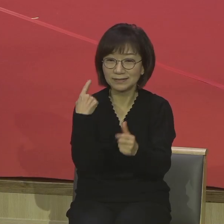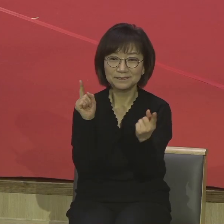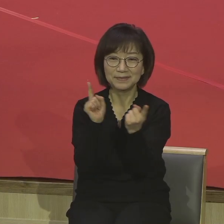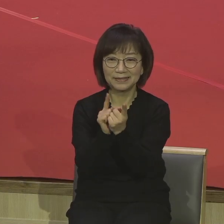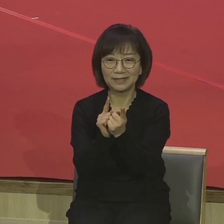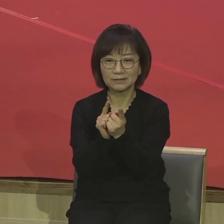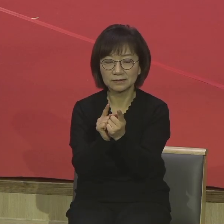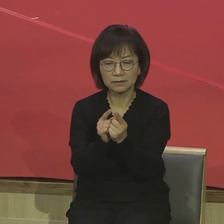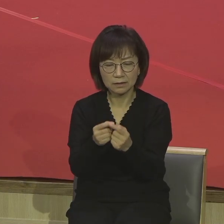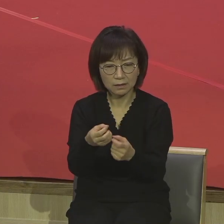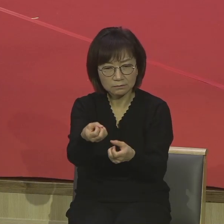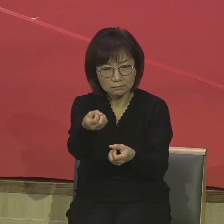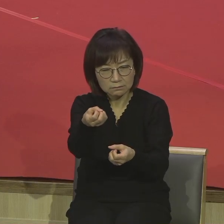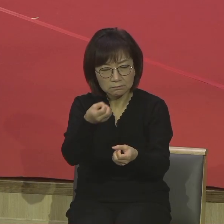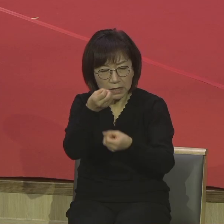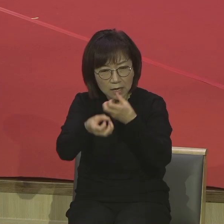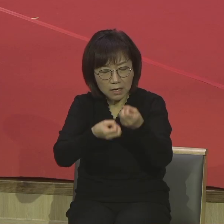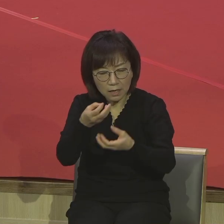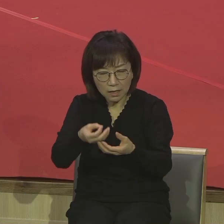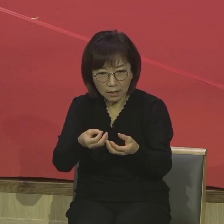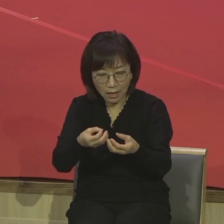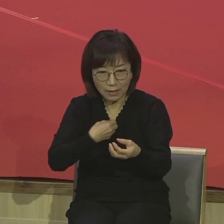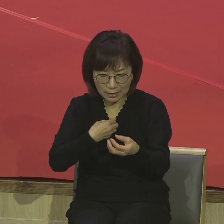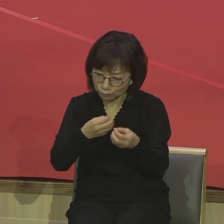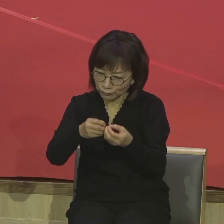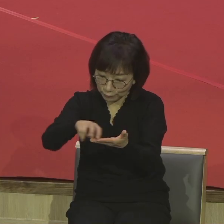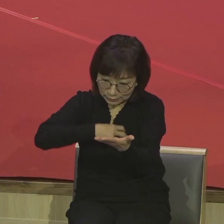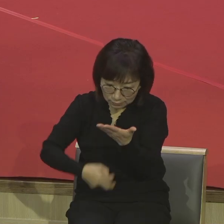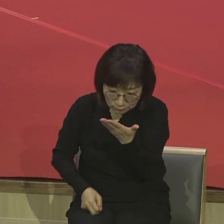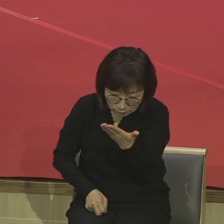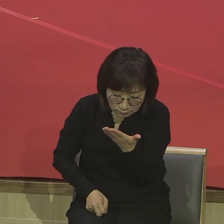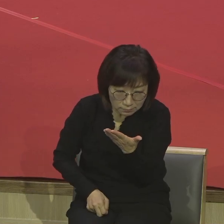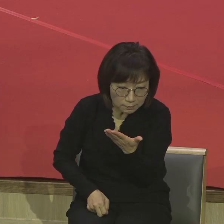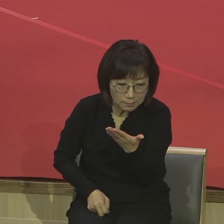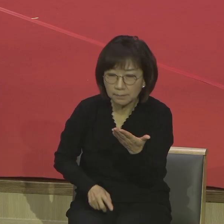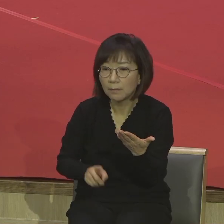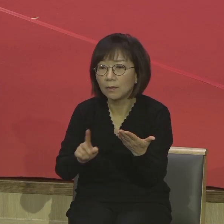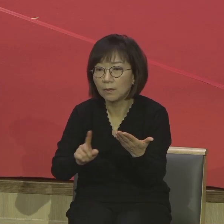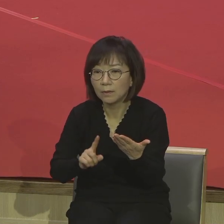뭐냐, 오늘 문자가 내게 왔어요.